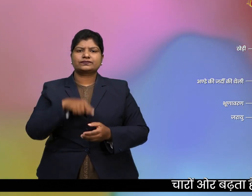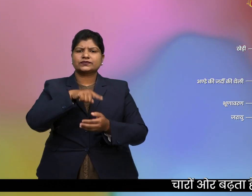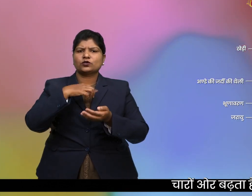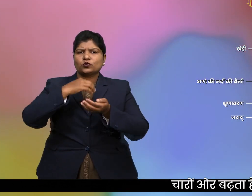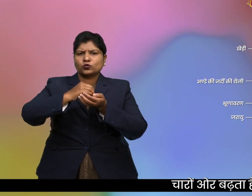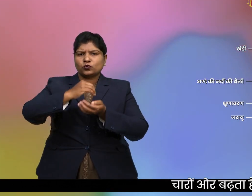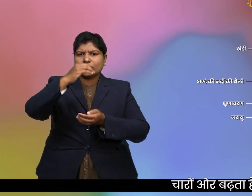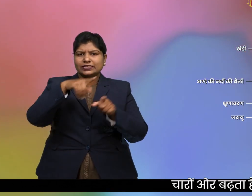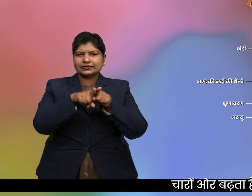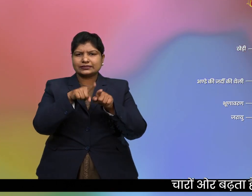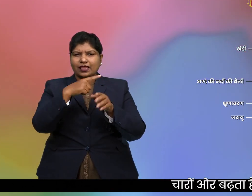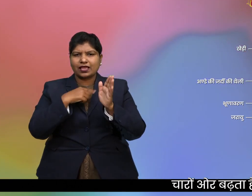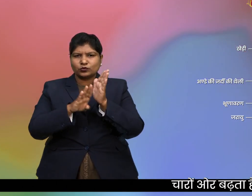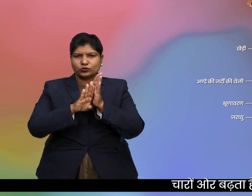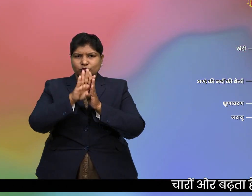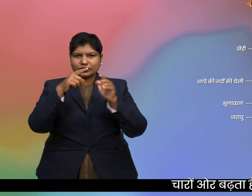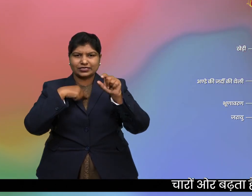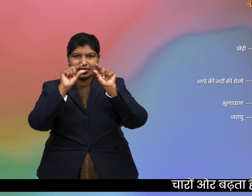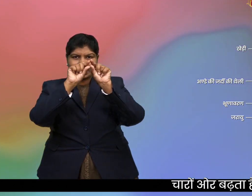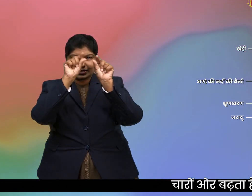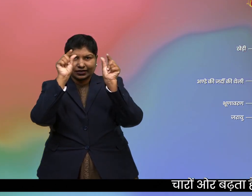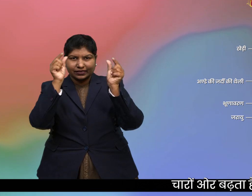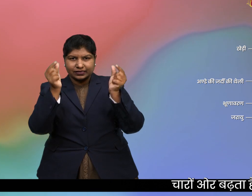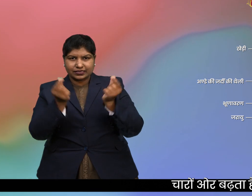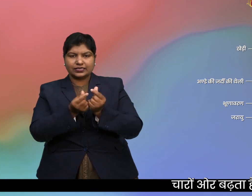चारों ओर बढ़ता है।